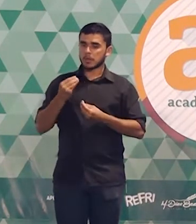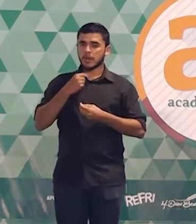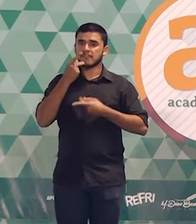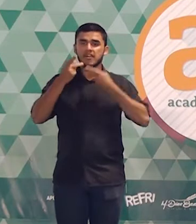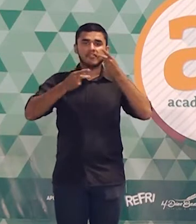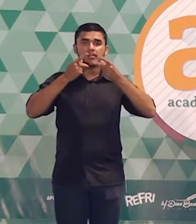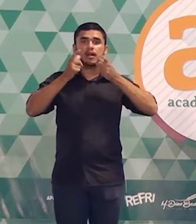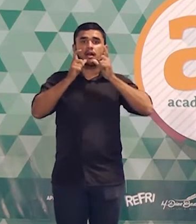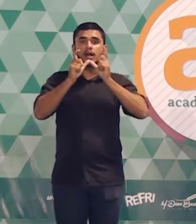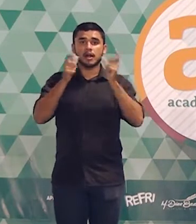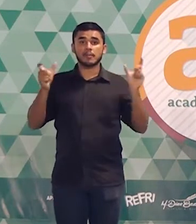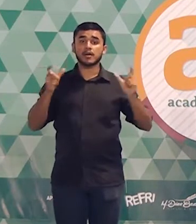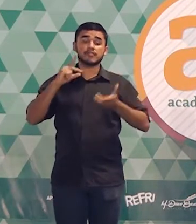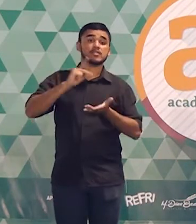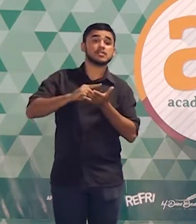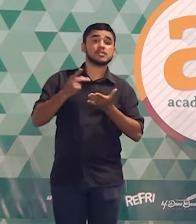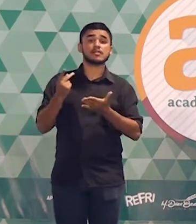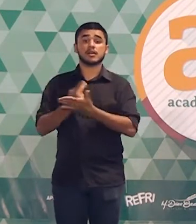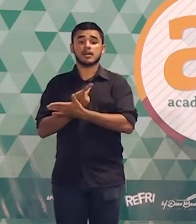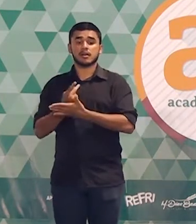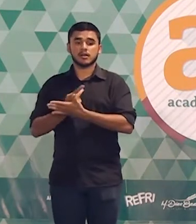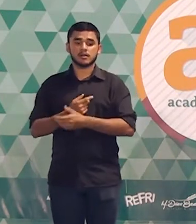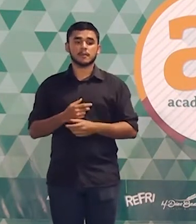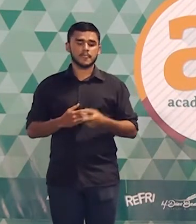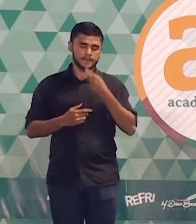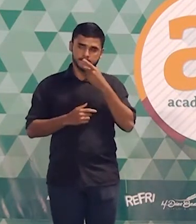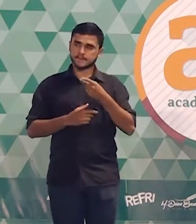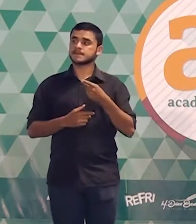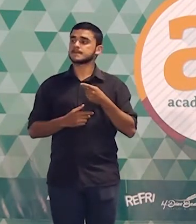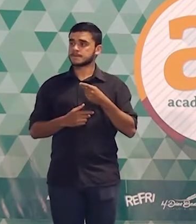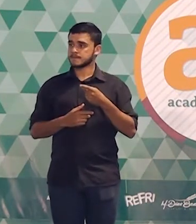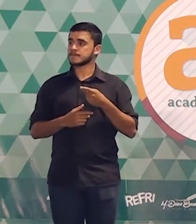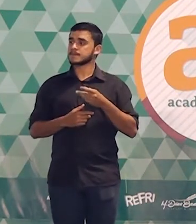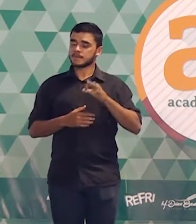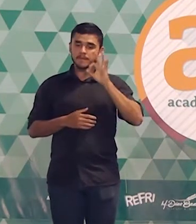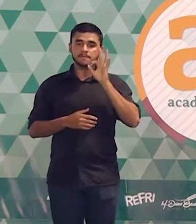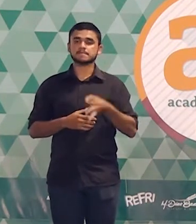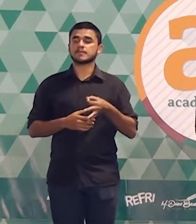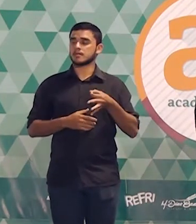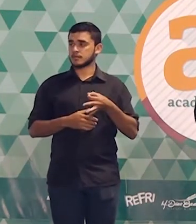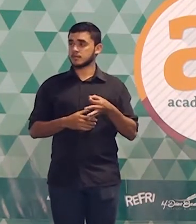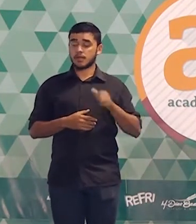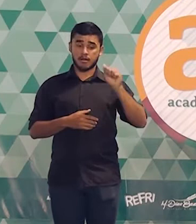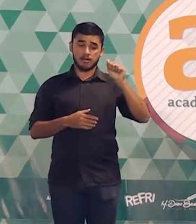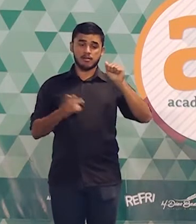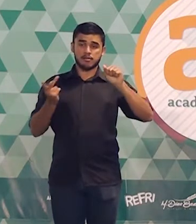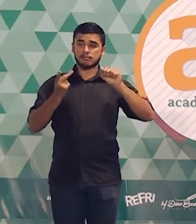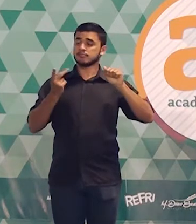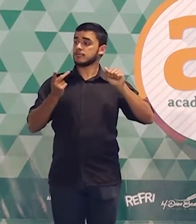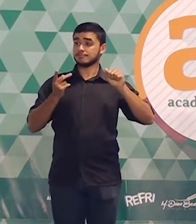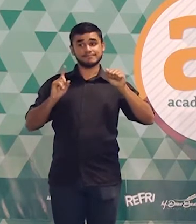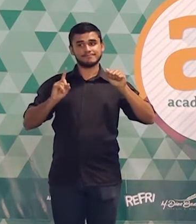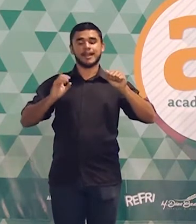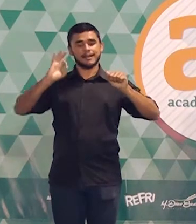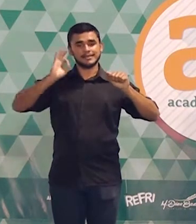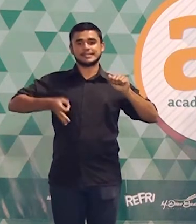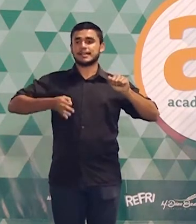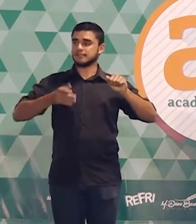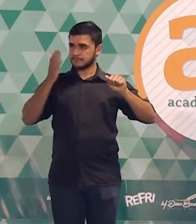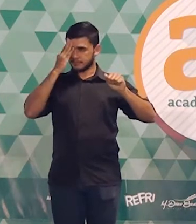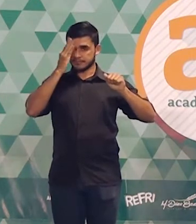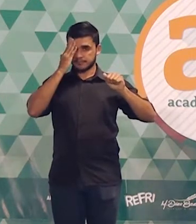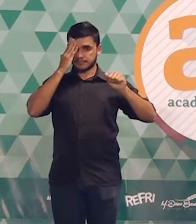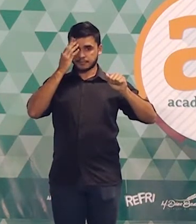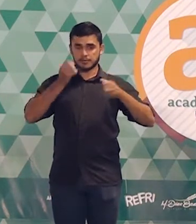falas brasileiras. Verdadeiro ou falso? Verdadeiríssimo. O registro da nossa identidade cultural e da nossa própria expressão